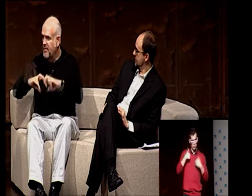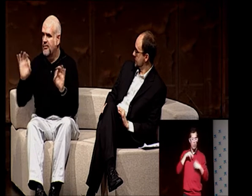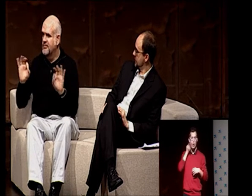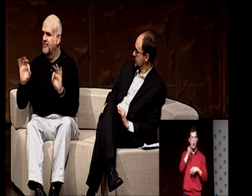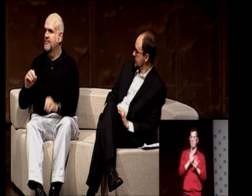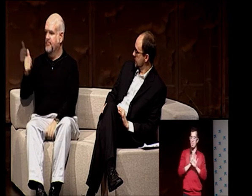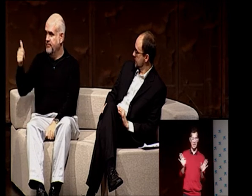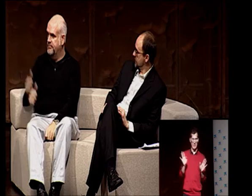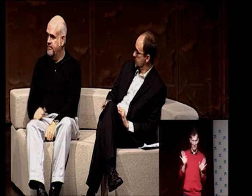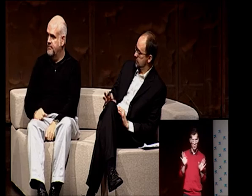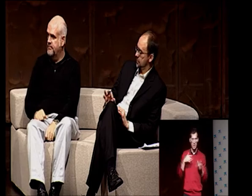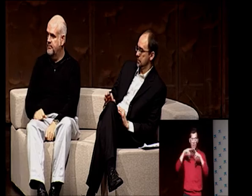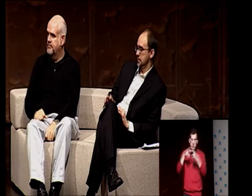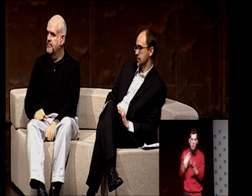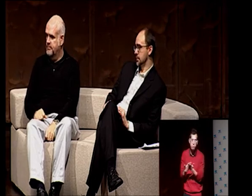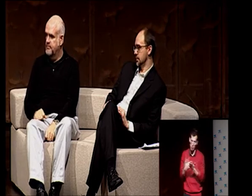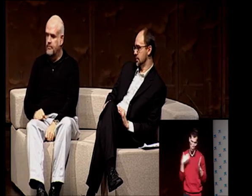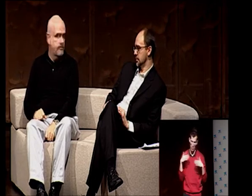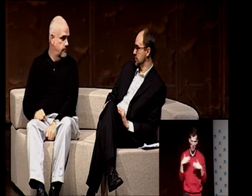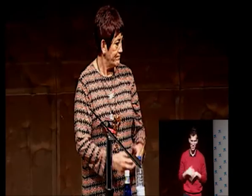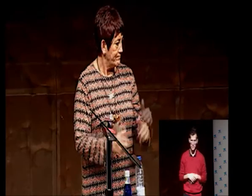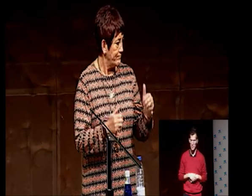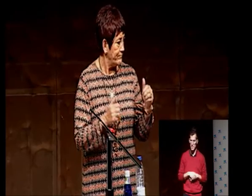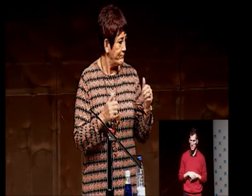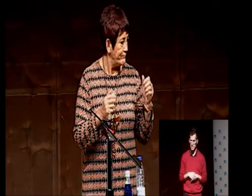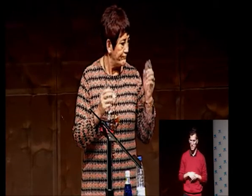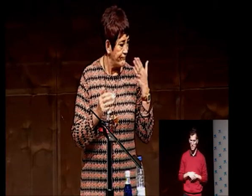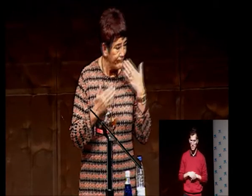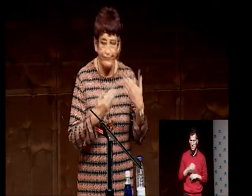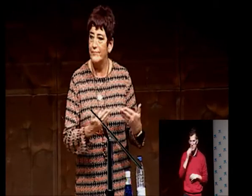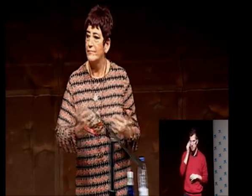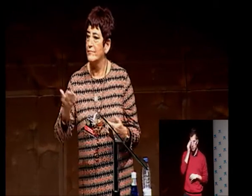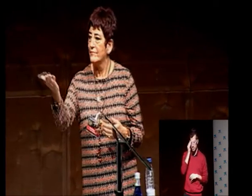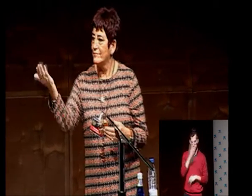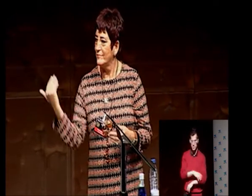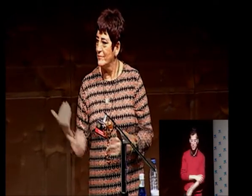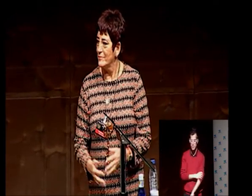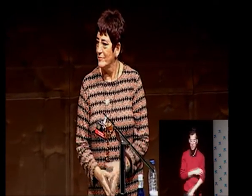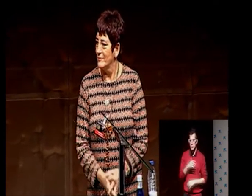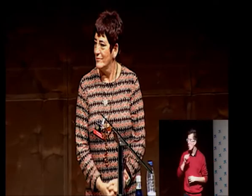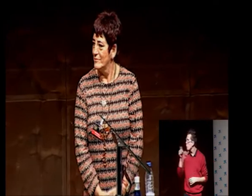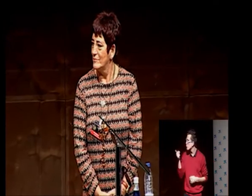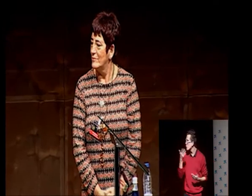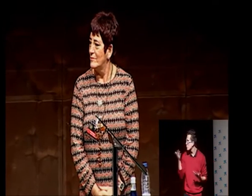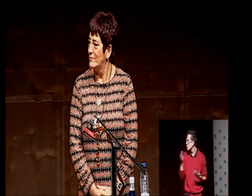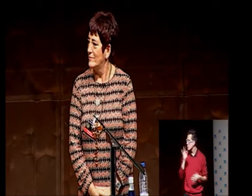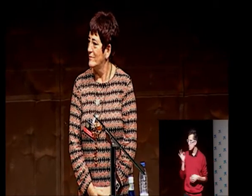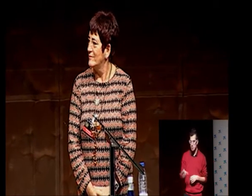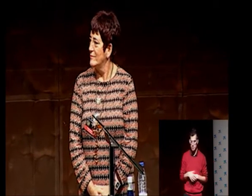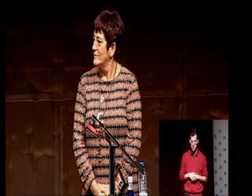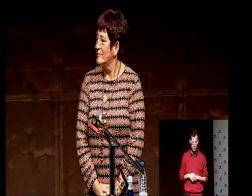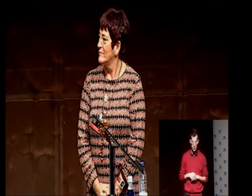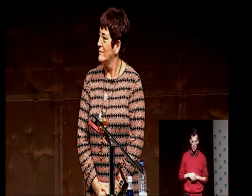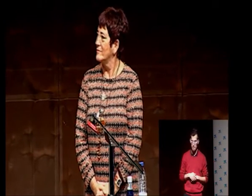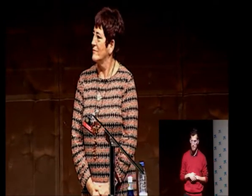uno de de cómo lo ve Pero quizá no existe una investigación constatada de si esto realmente es necesario